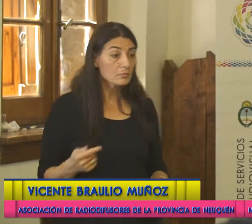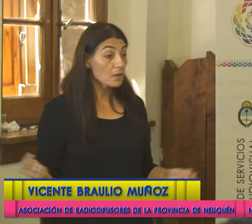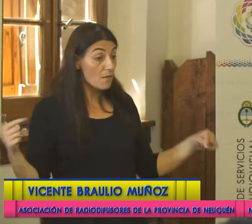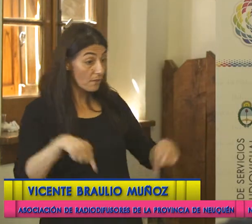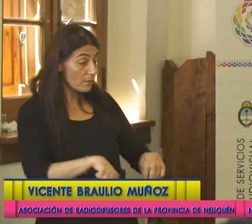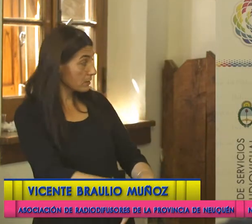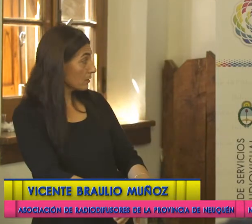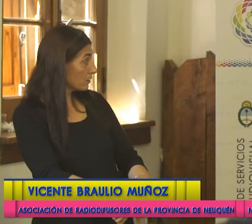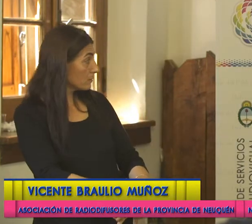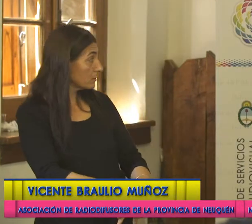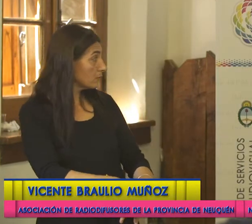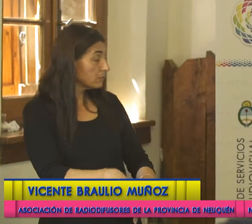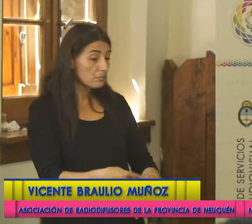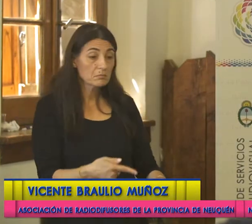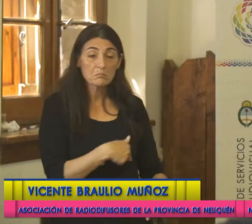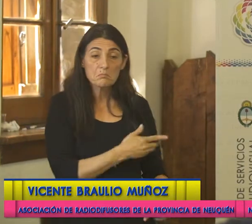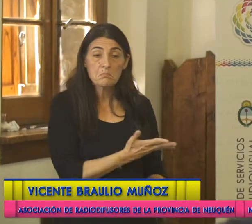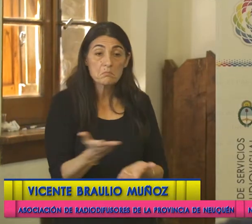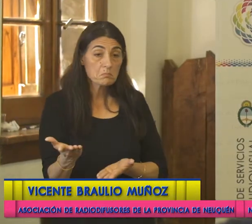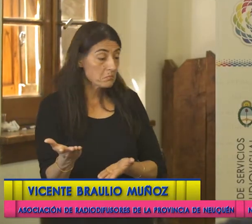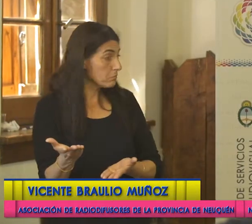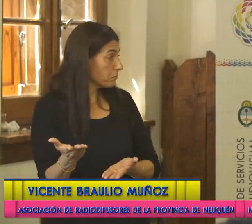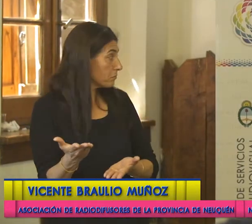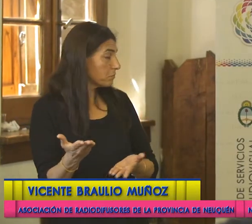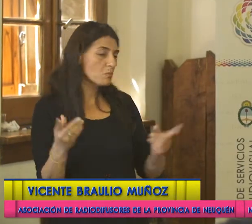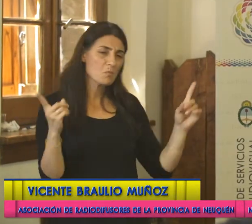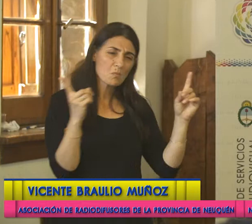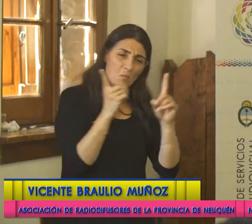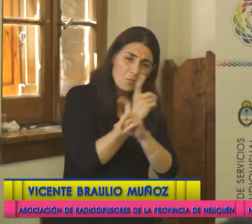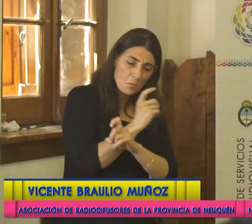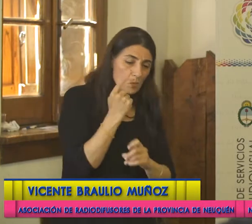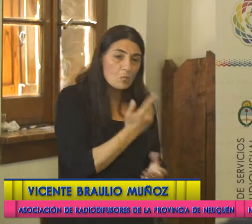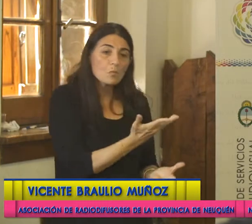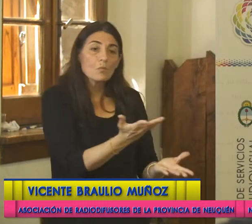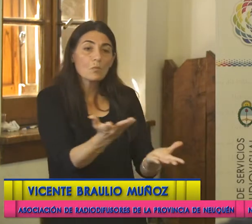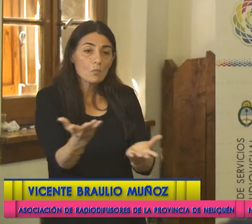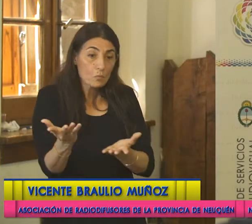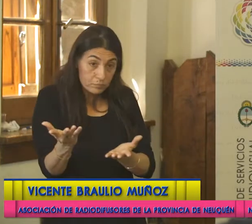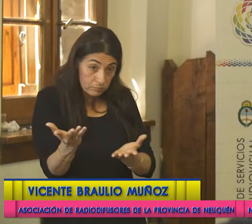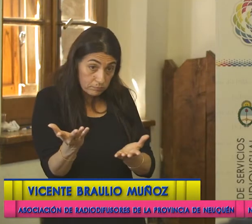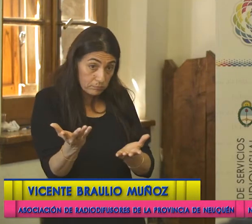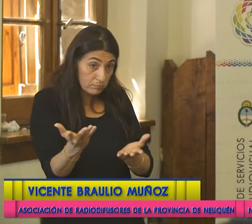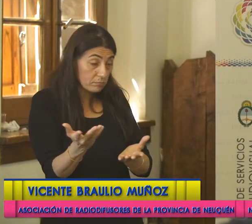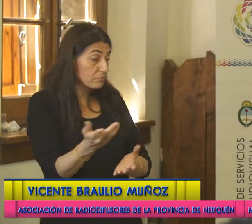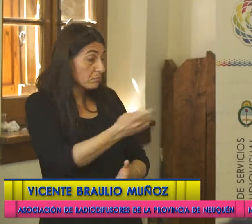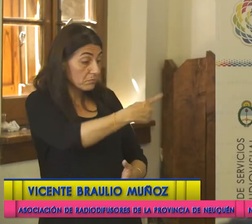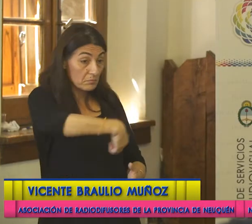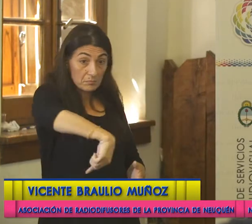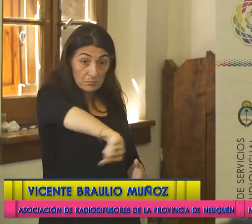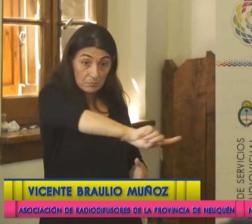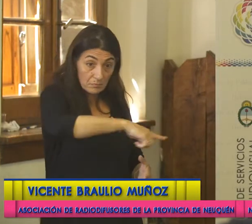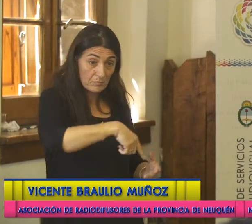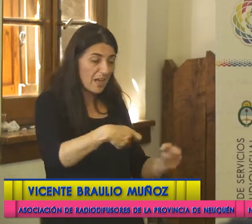lugar para presentar una problemática de quienes son asociados de